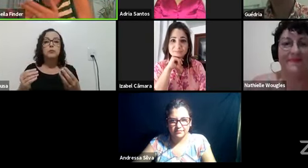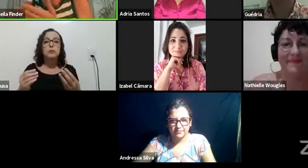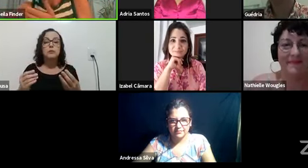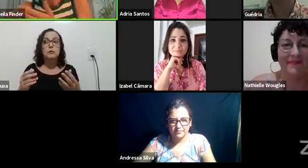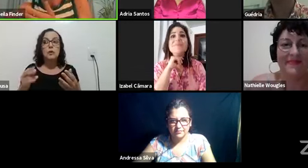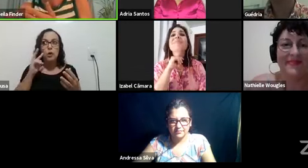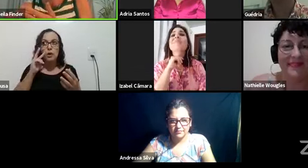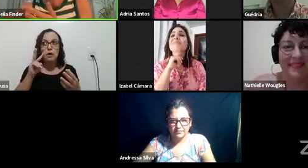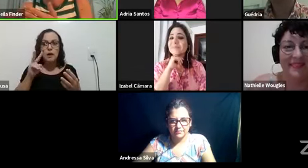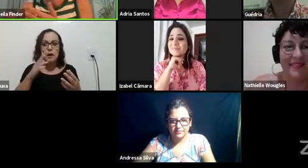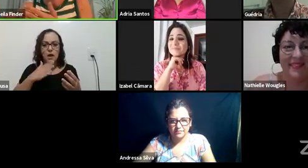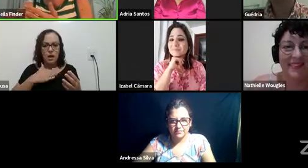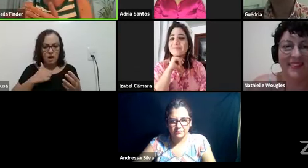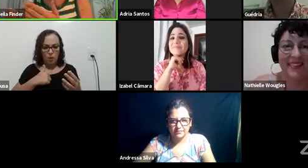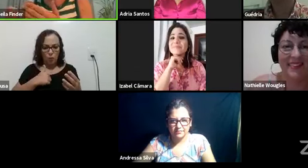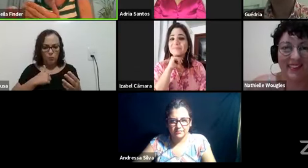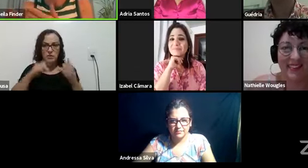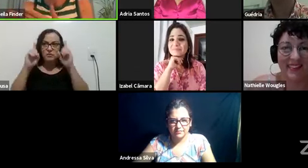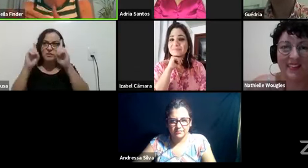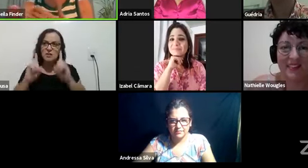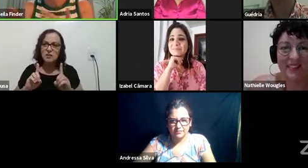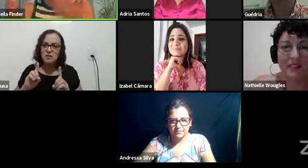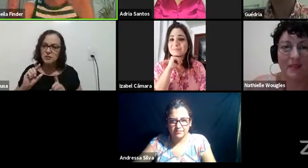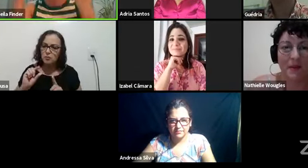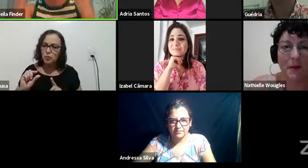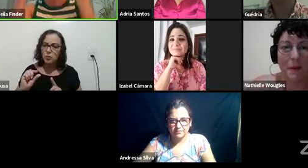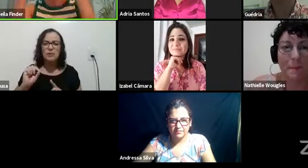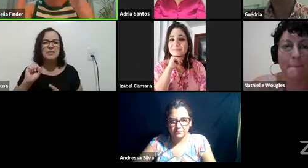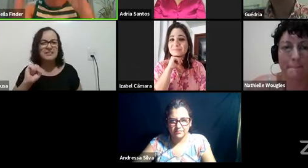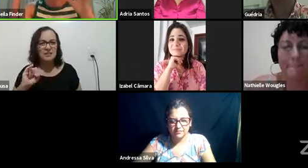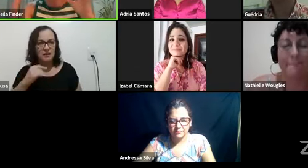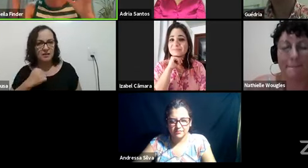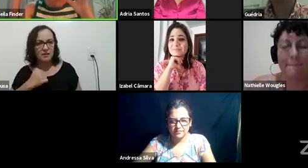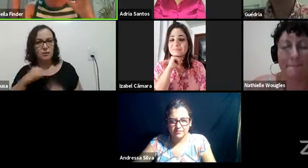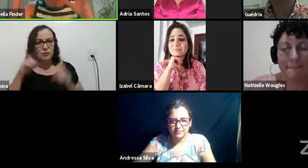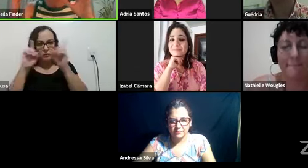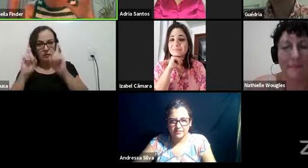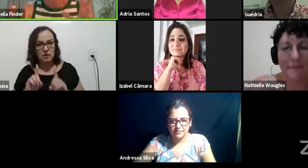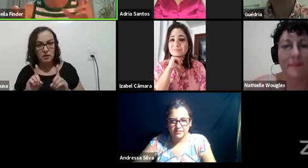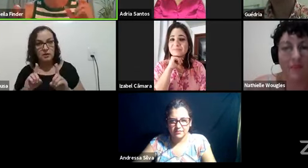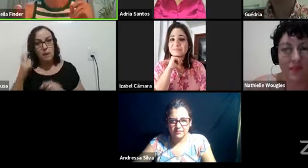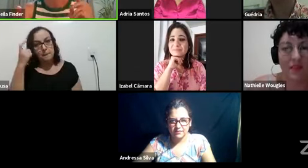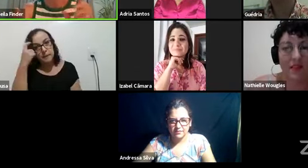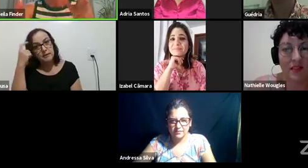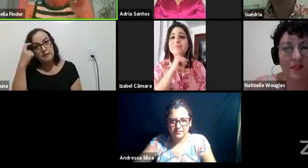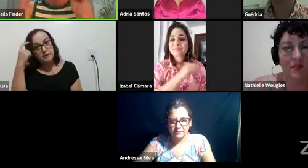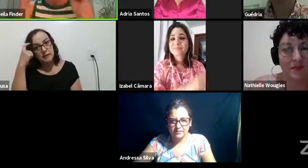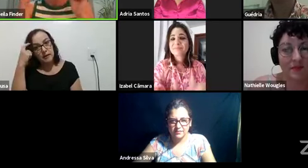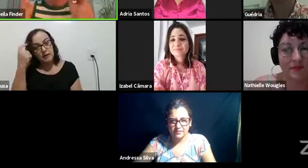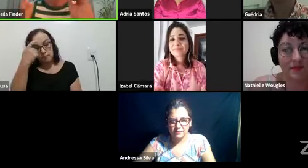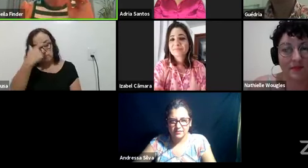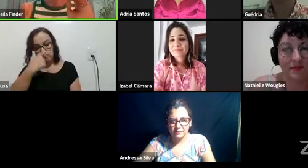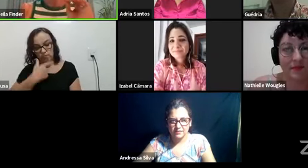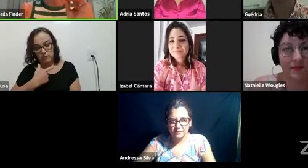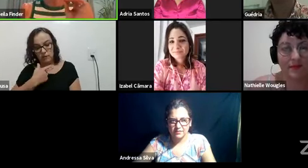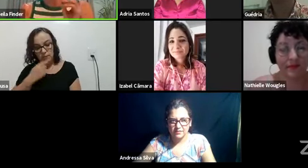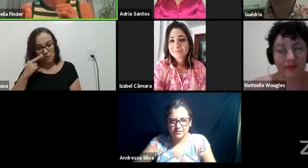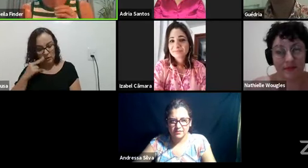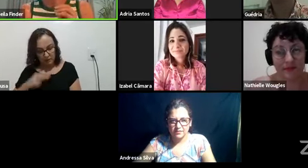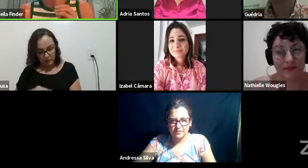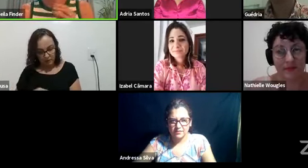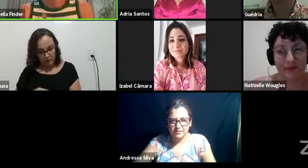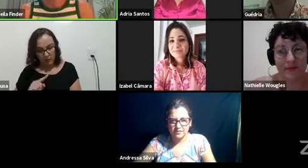sou deficiente? Aí eu tive que pensar, analisar, baixar a cabeça, respirar, não. Eu tenho a